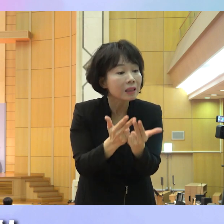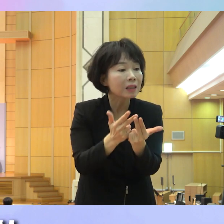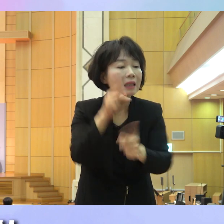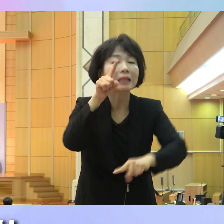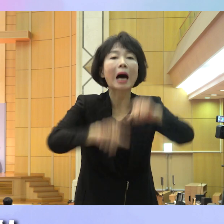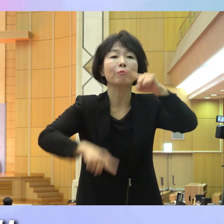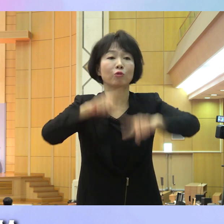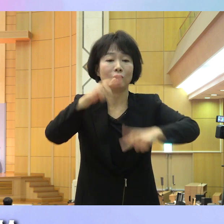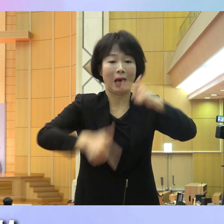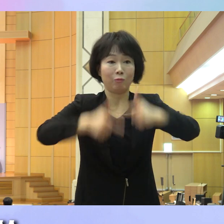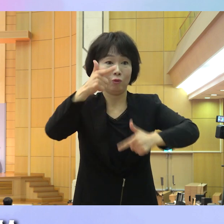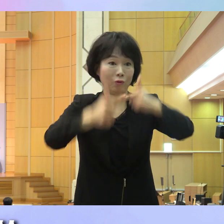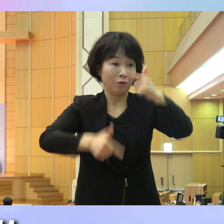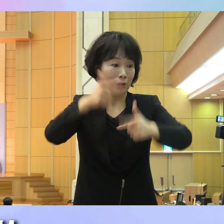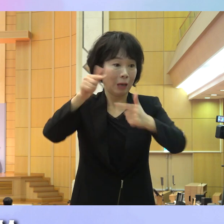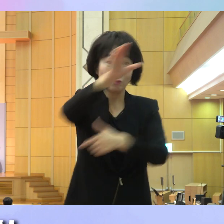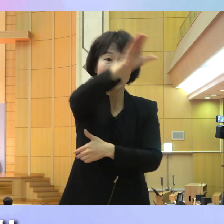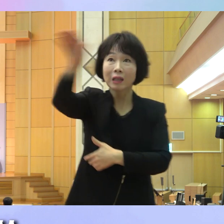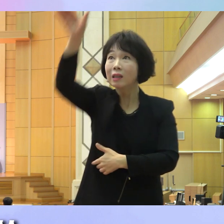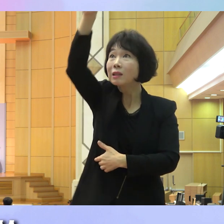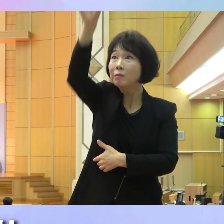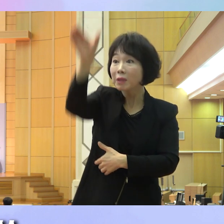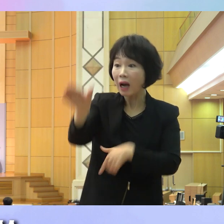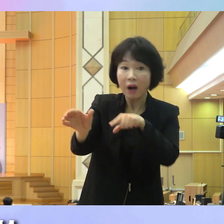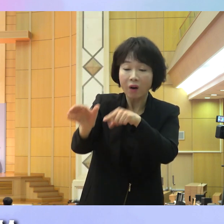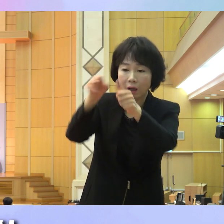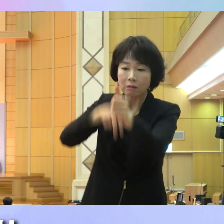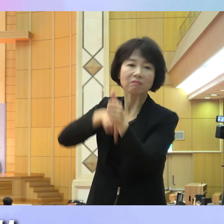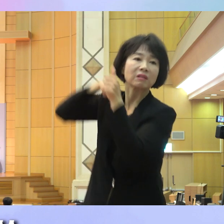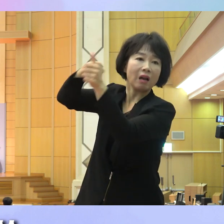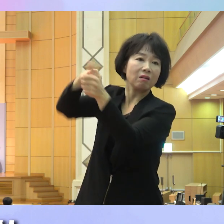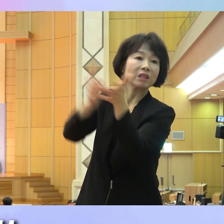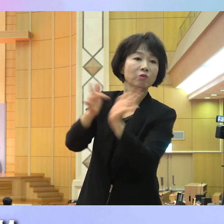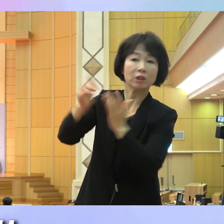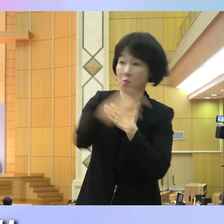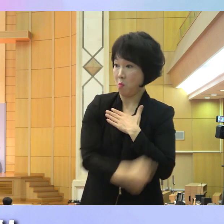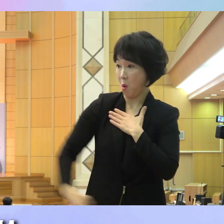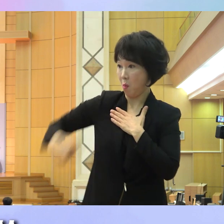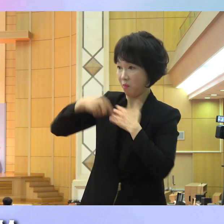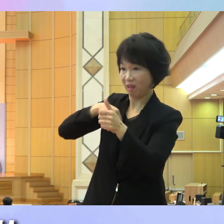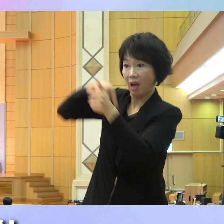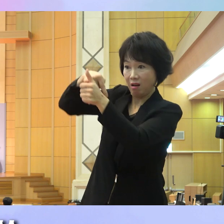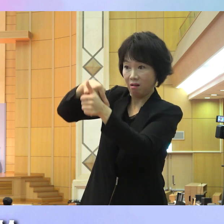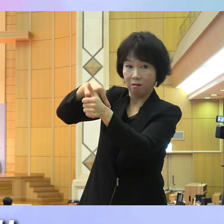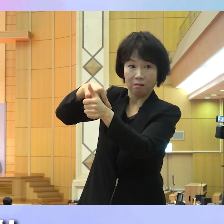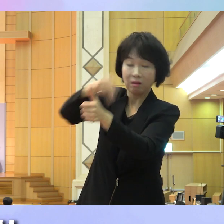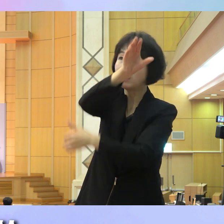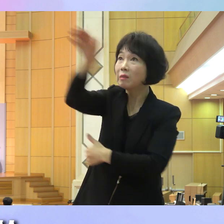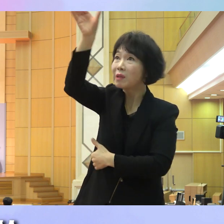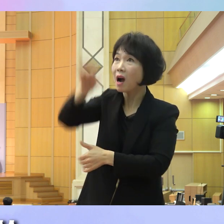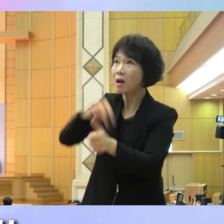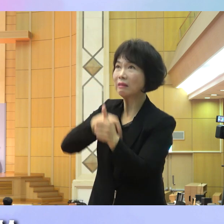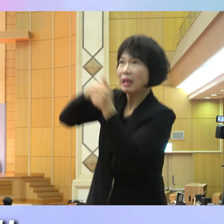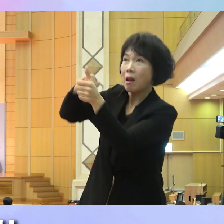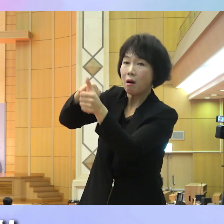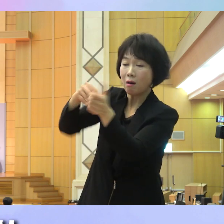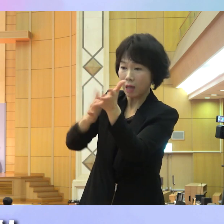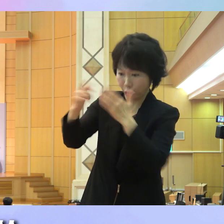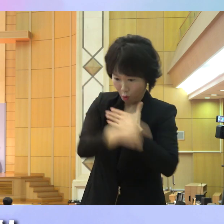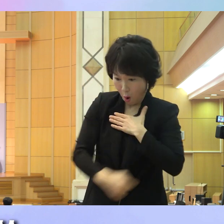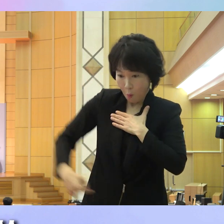십자가라는 뜻이죠. 나무에 달려 그 몸으로, 예수님이 십자가에 달려서 그